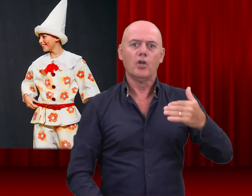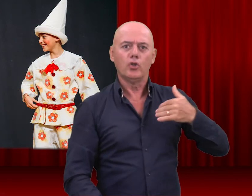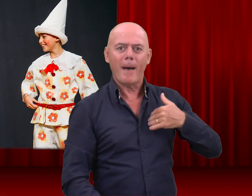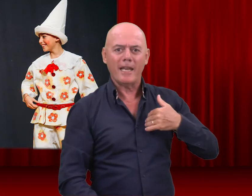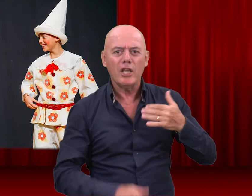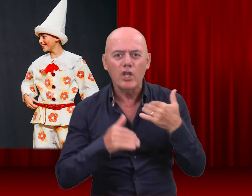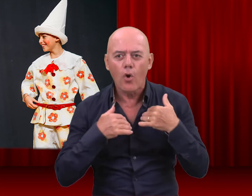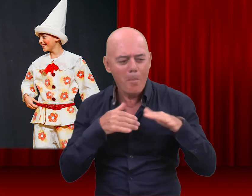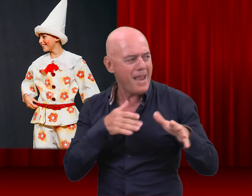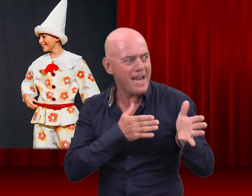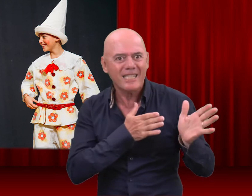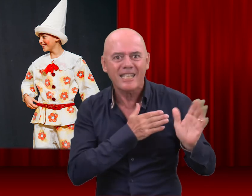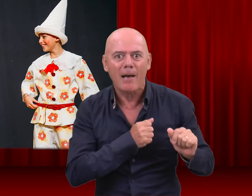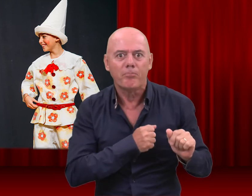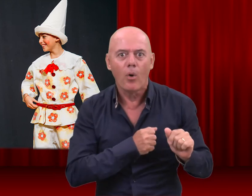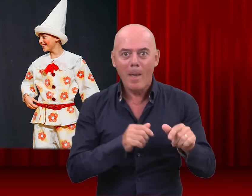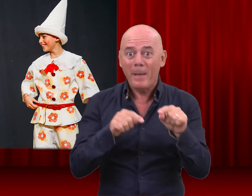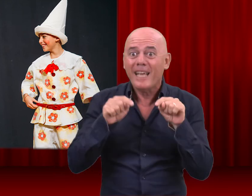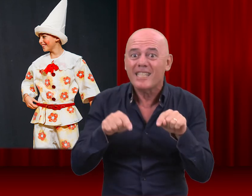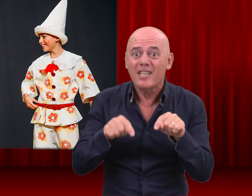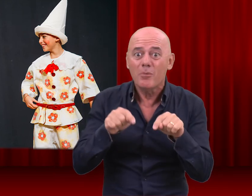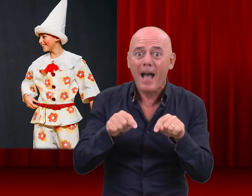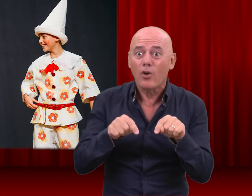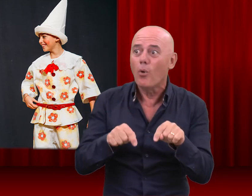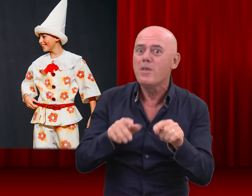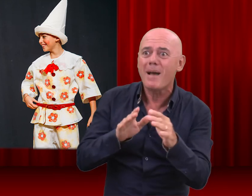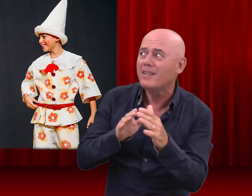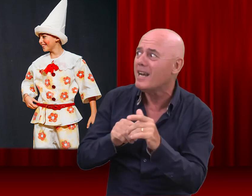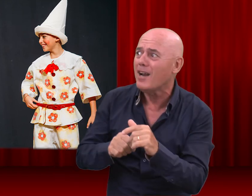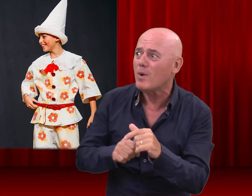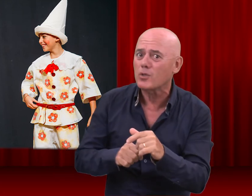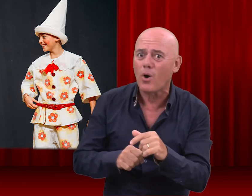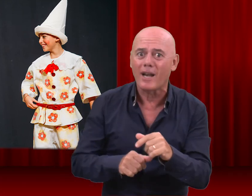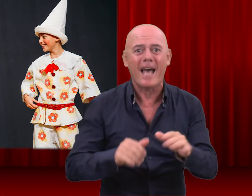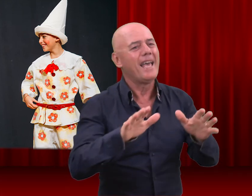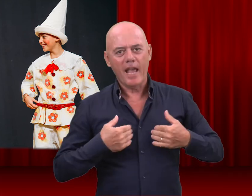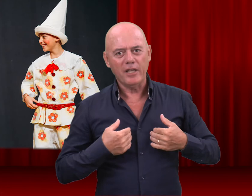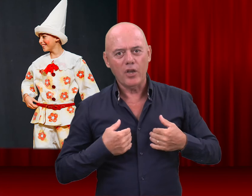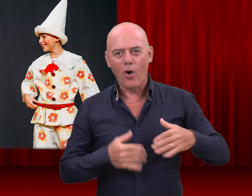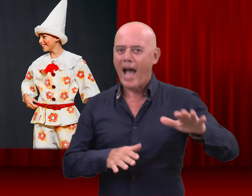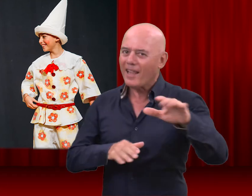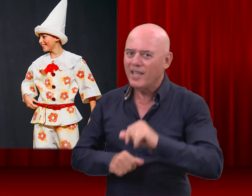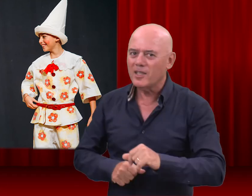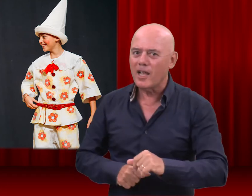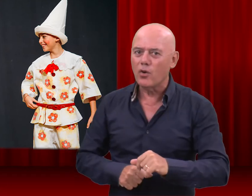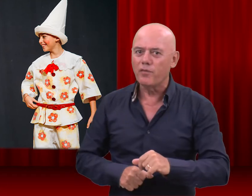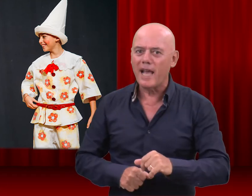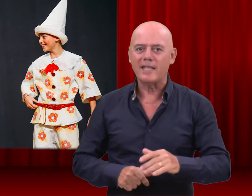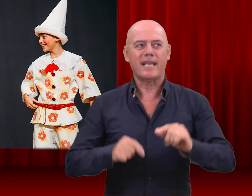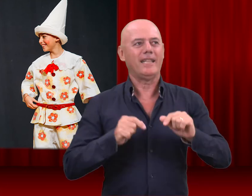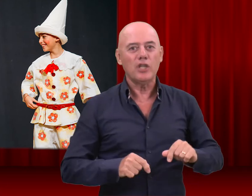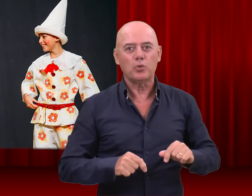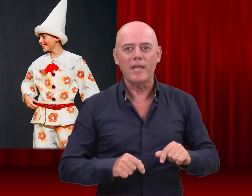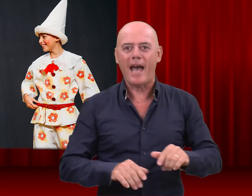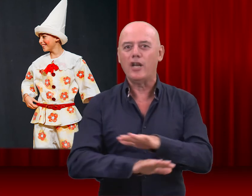deciso, domani io me ne scappo, perché se rimango mi manderanno a scuola ed io, a dirtela in